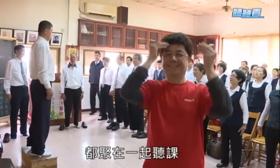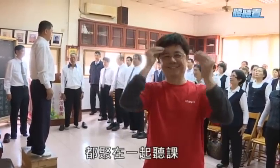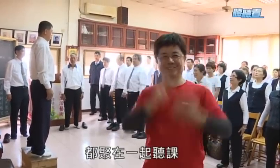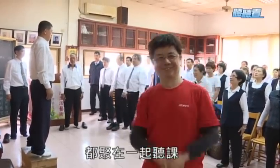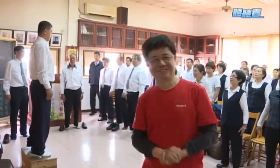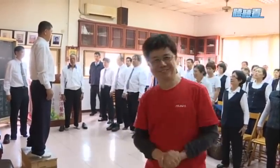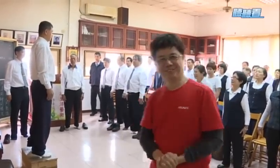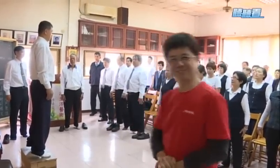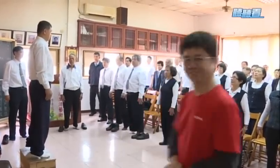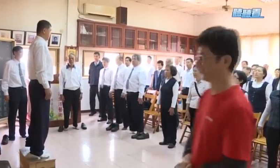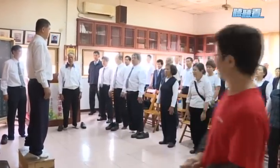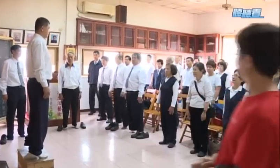呢。